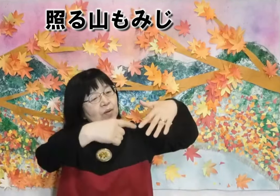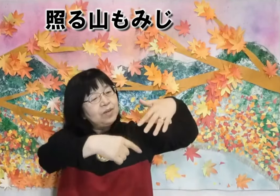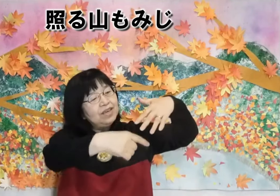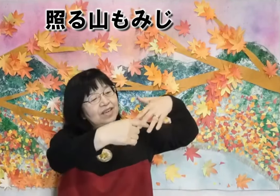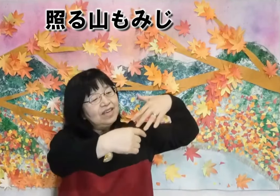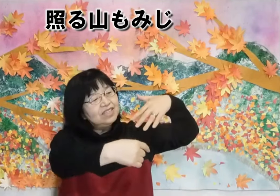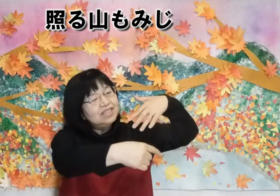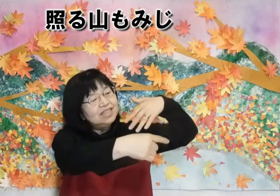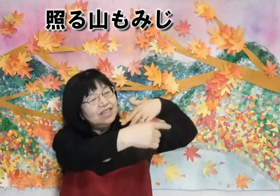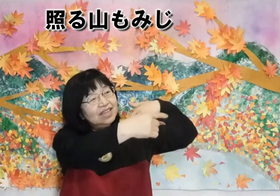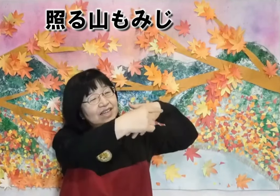みじ、